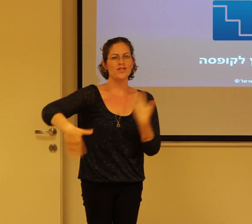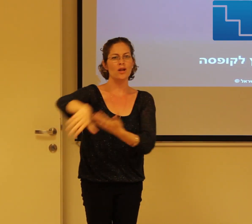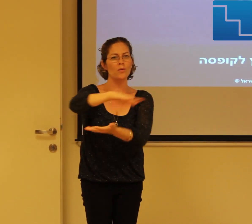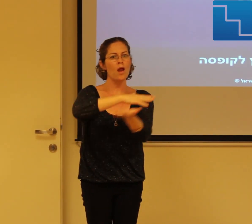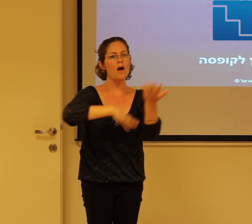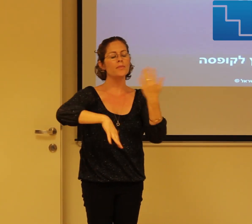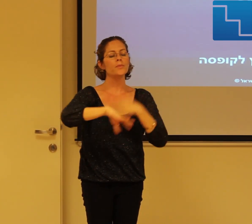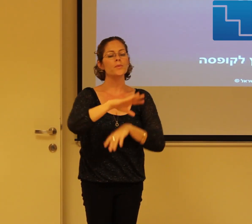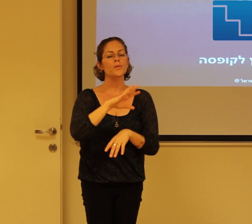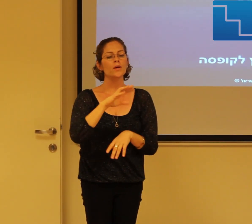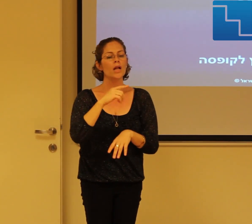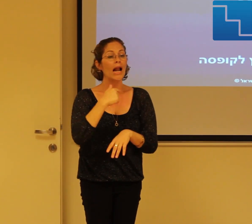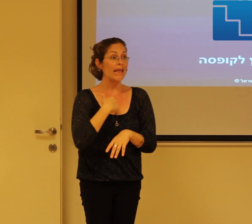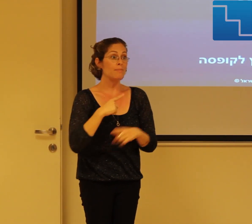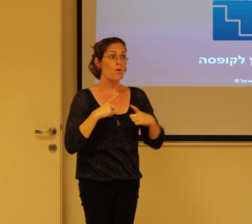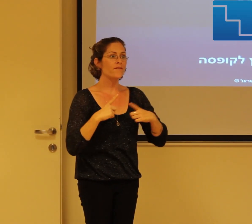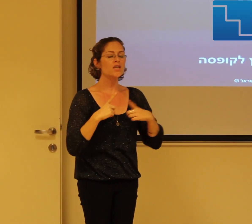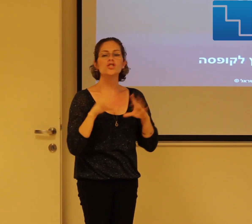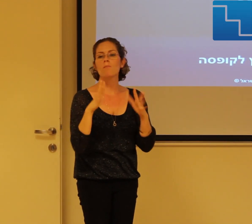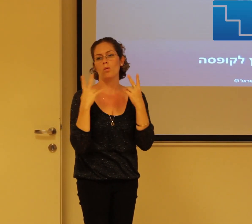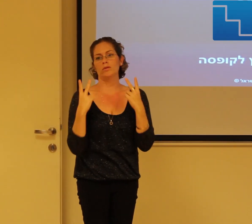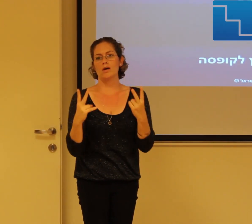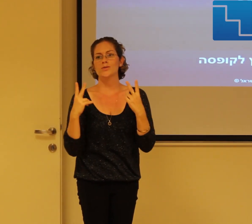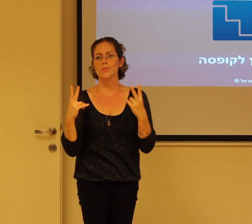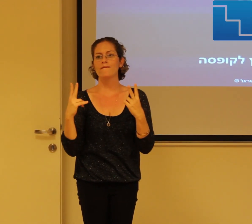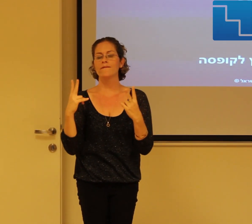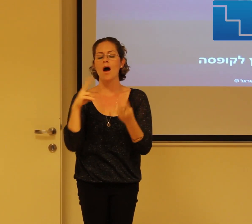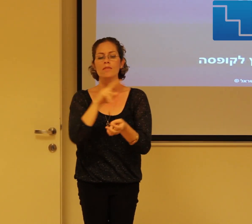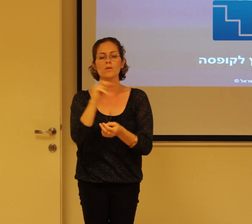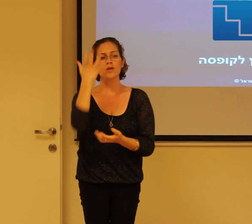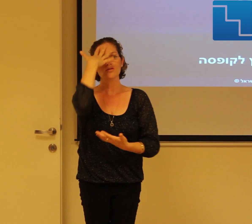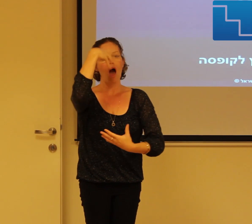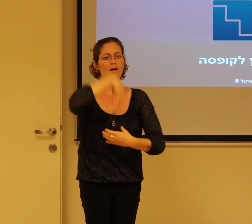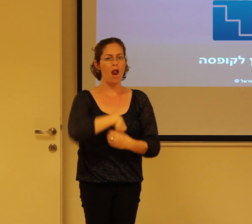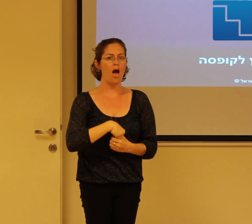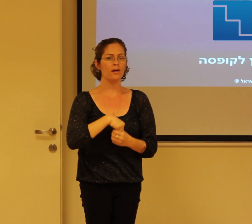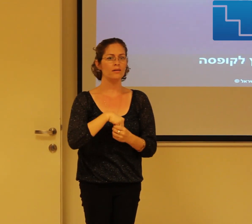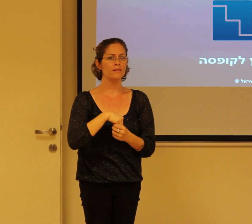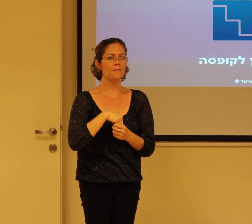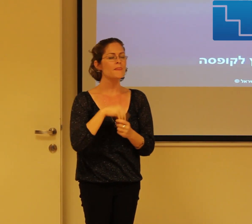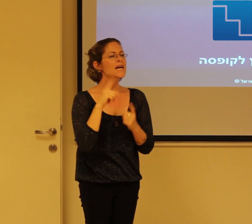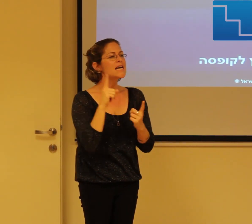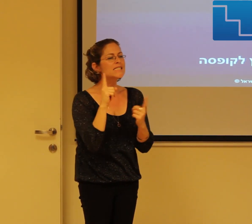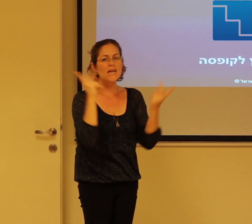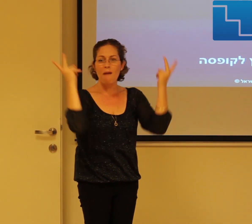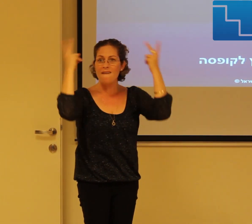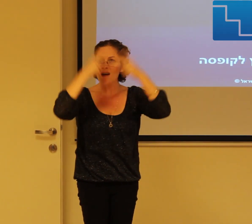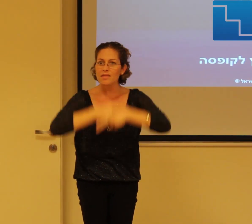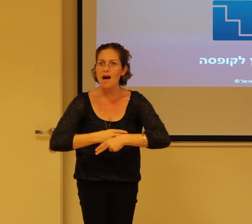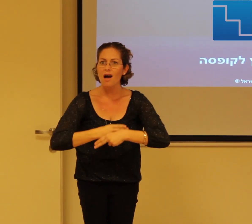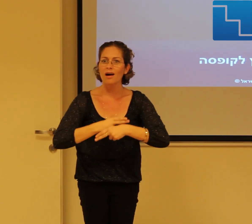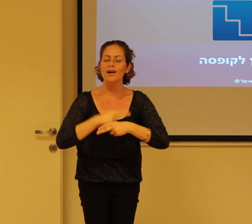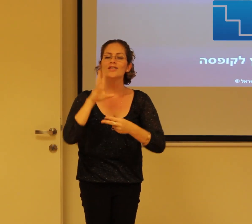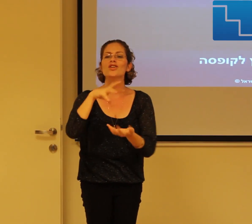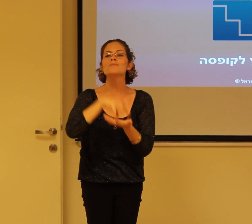זה באמת למשהו יותר נעים לכולם. כי לי באופן אישי מאוד מאוד חשוב הנושא של ההכלה. עצם